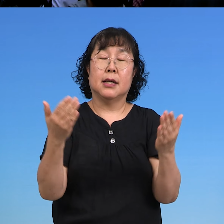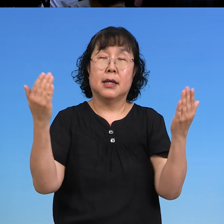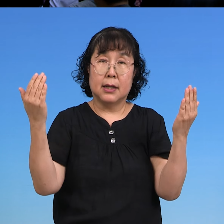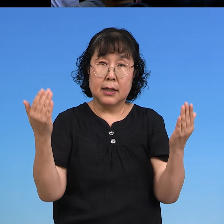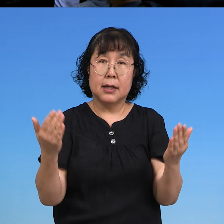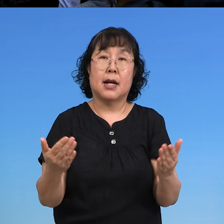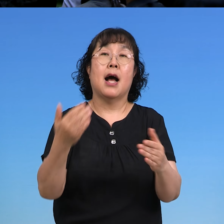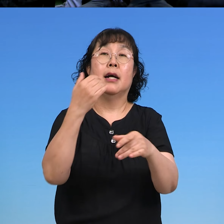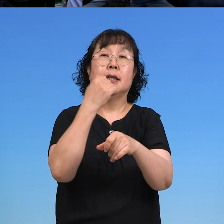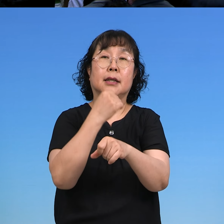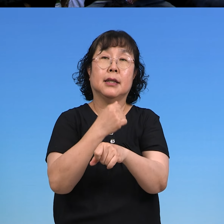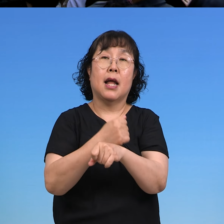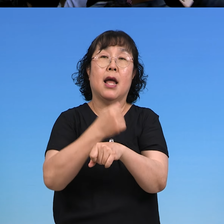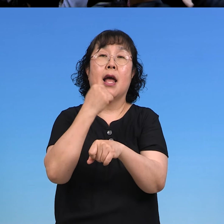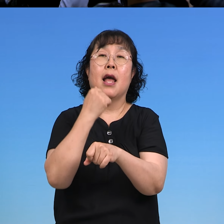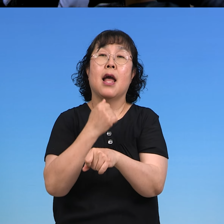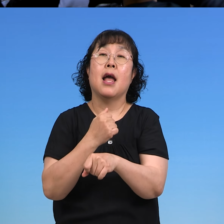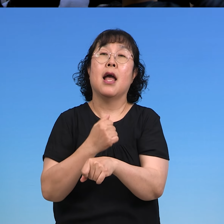일하시네.